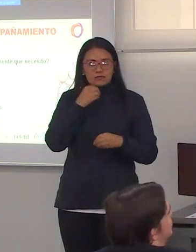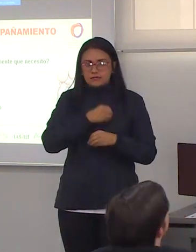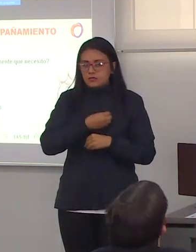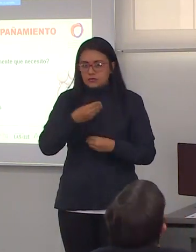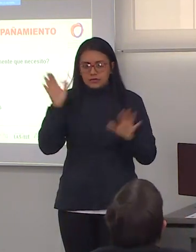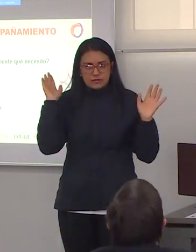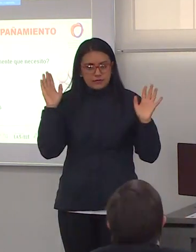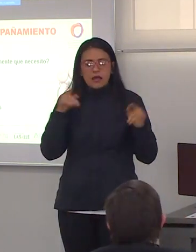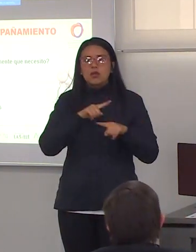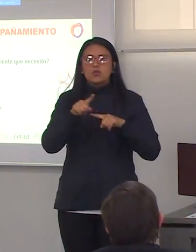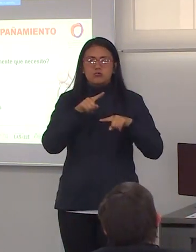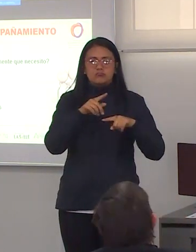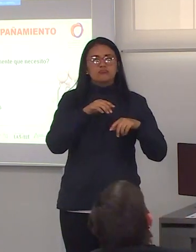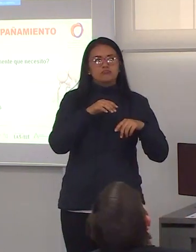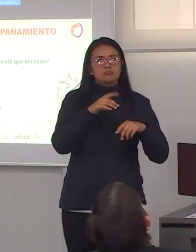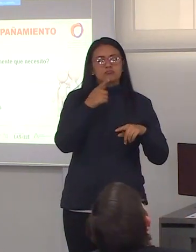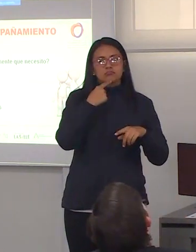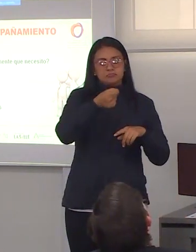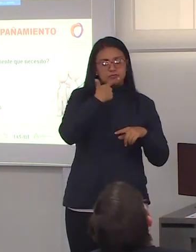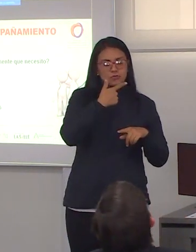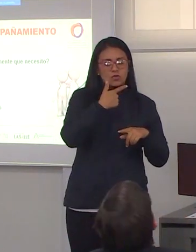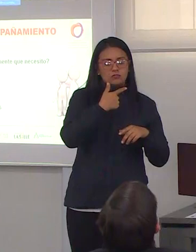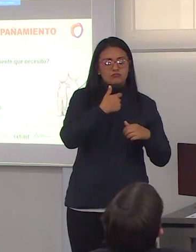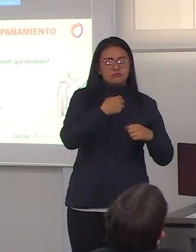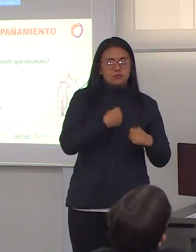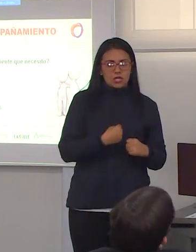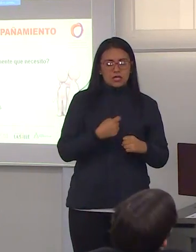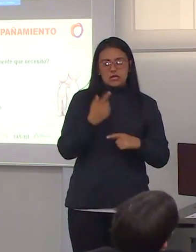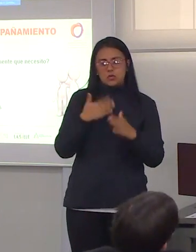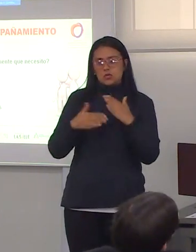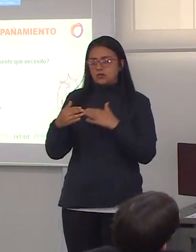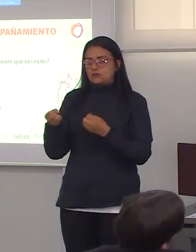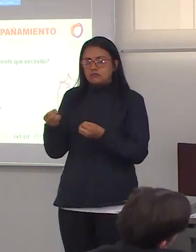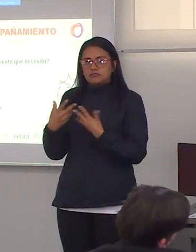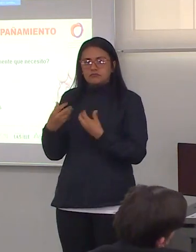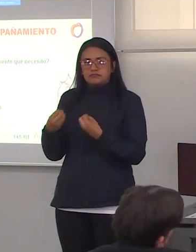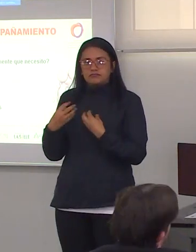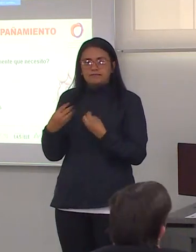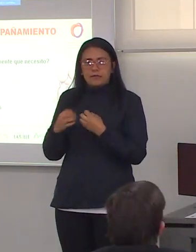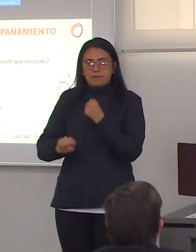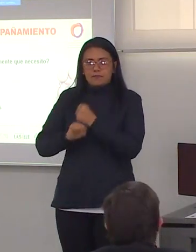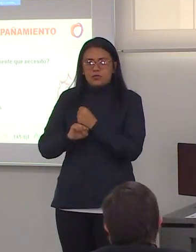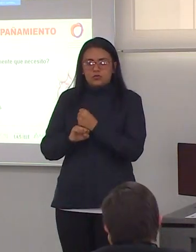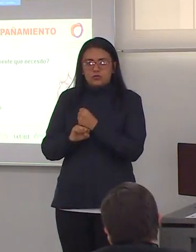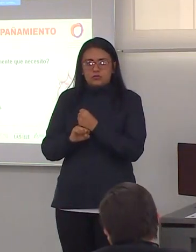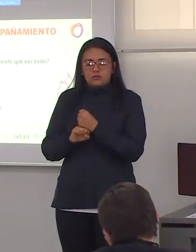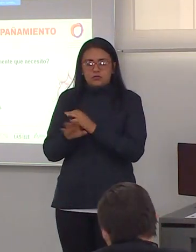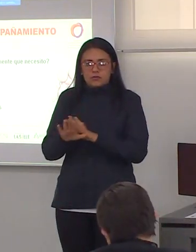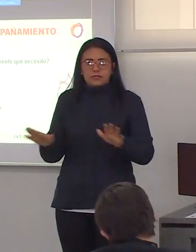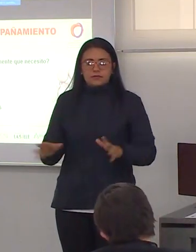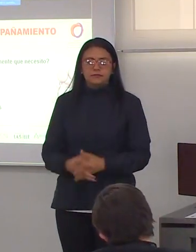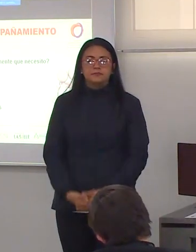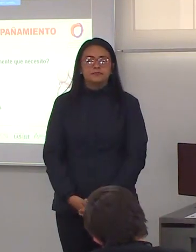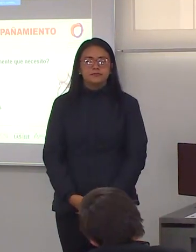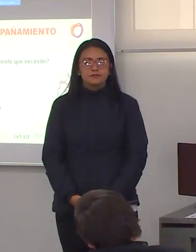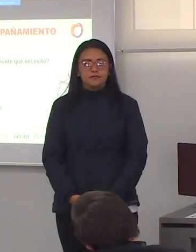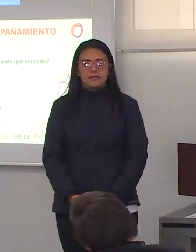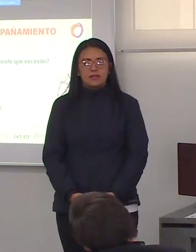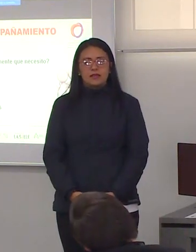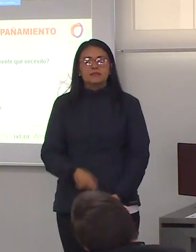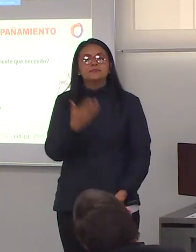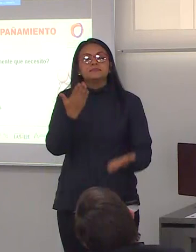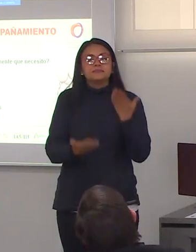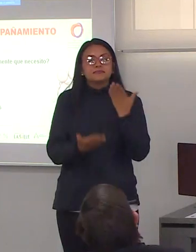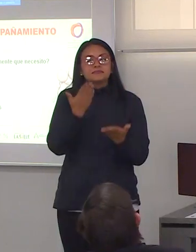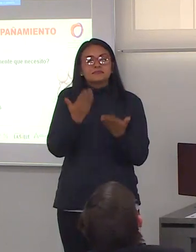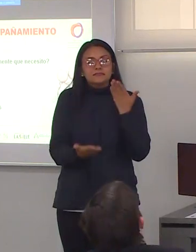colocamos aquí unos son activos otros son neutros y otros simplemente reciben el apoyo no van más allá y eso depende